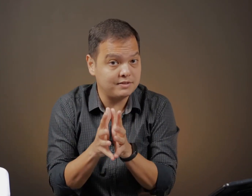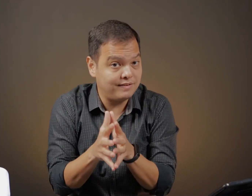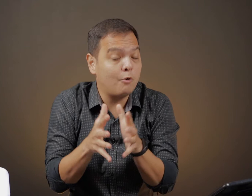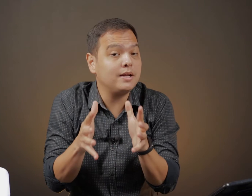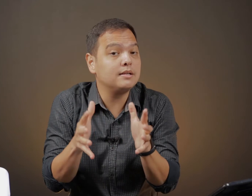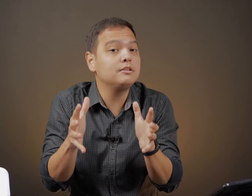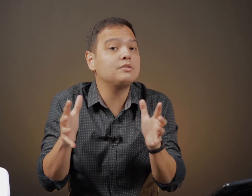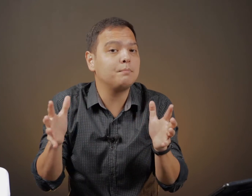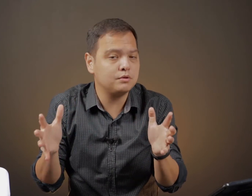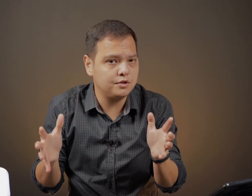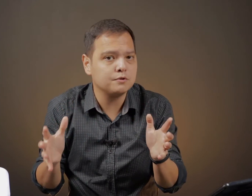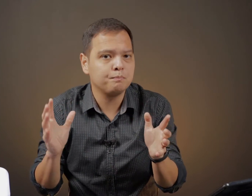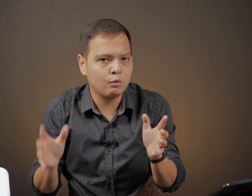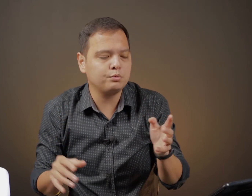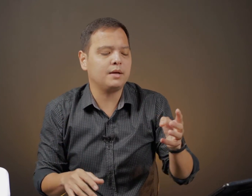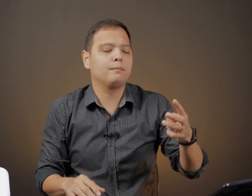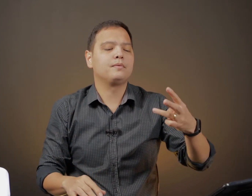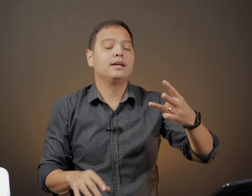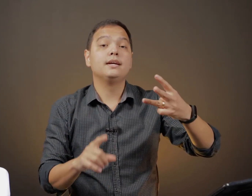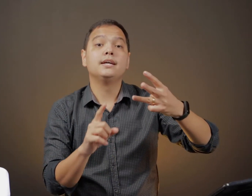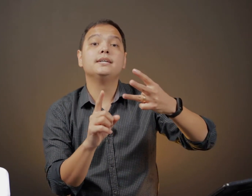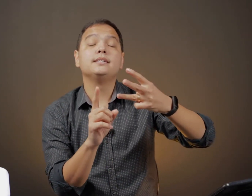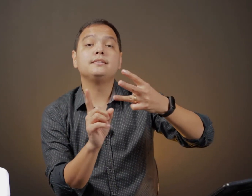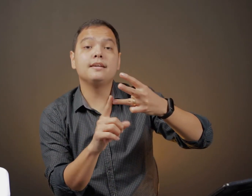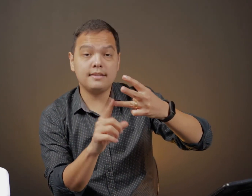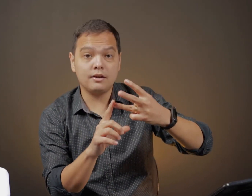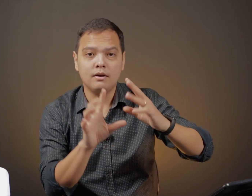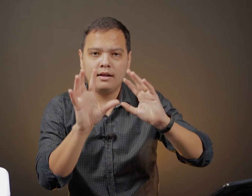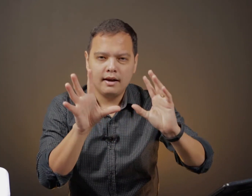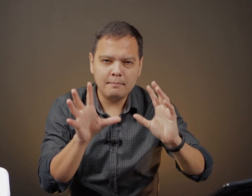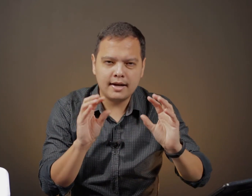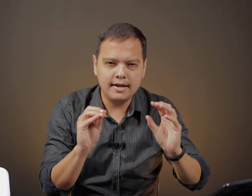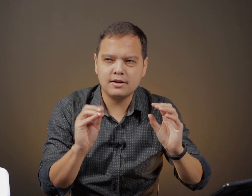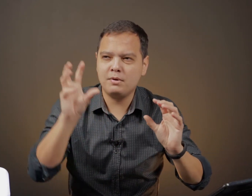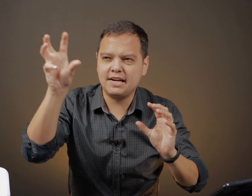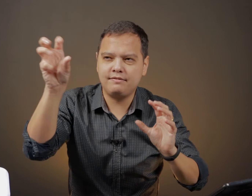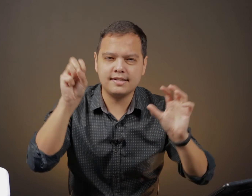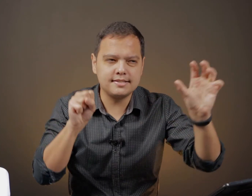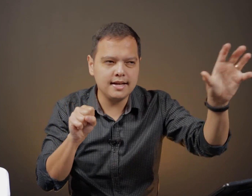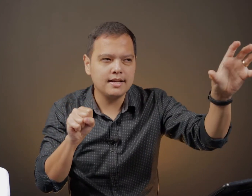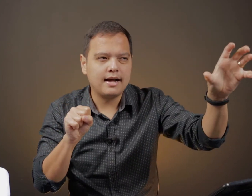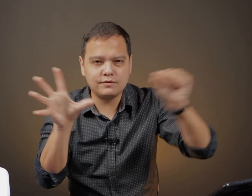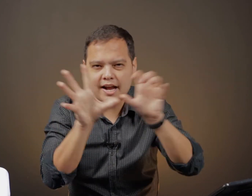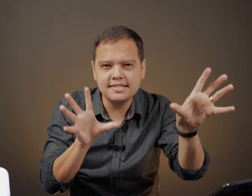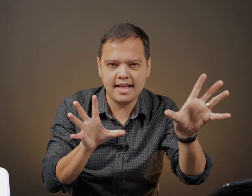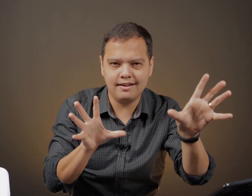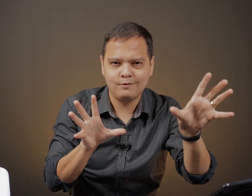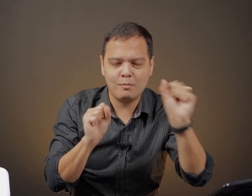vai aumentando o tempo dos vídeos com o tempo. Terceiro, lembra, a criança começava a fazer as frases dela,